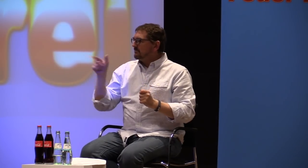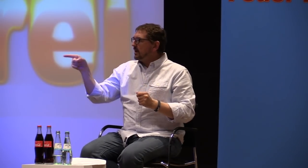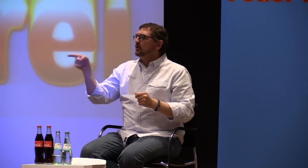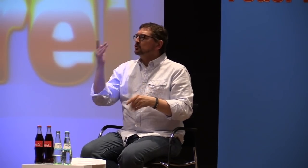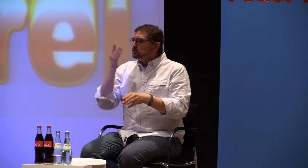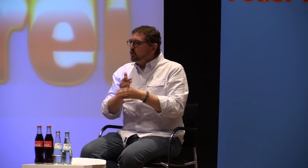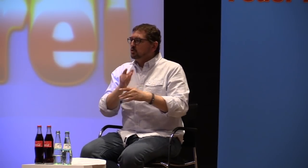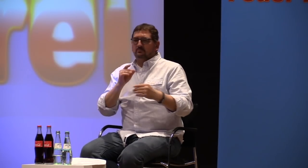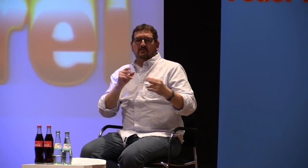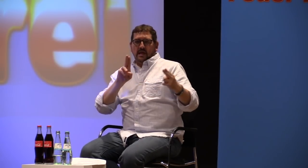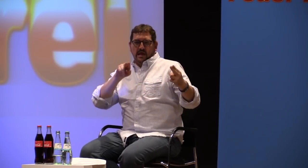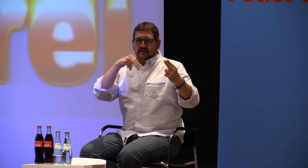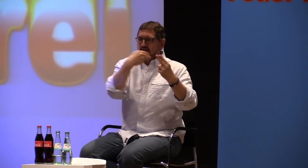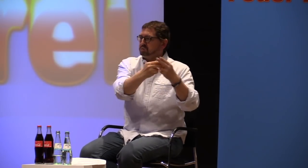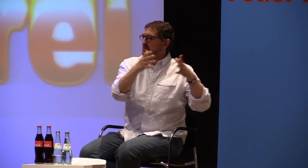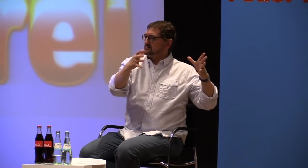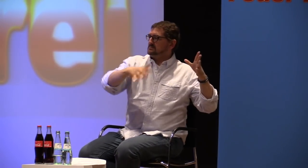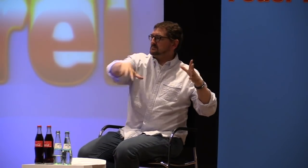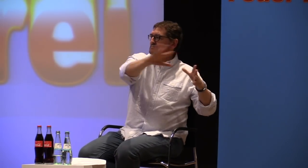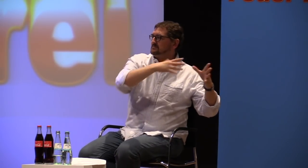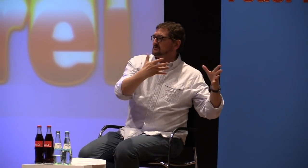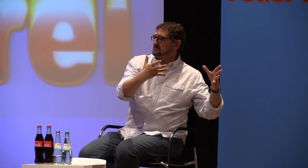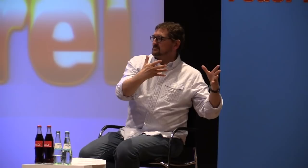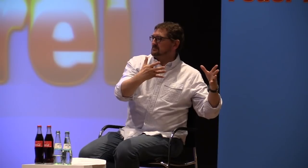Ja, natürlich kommen die technologischen Veränderungen.